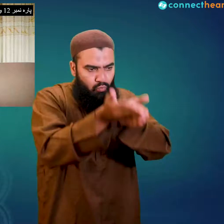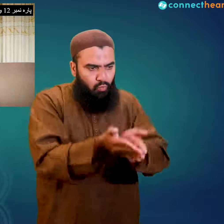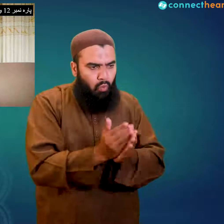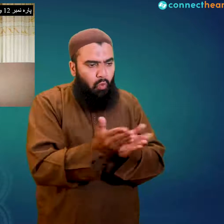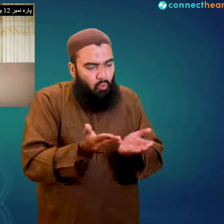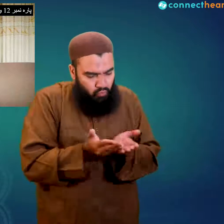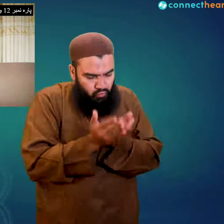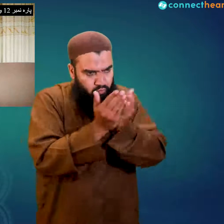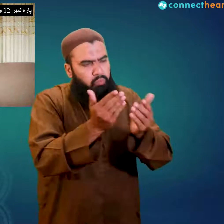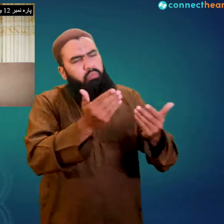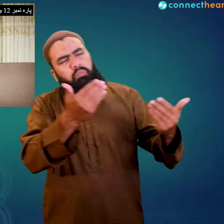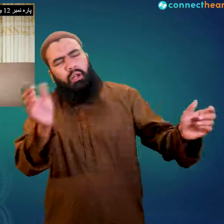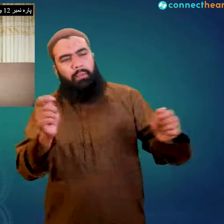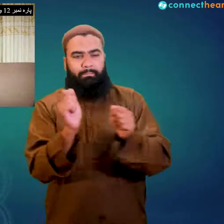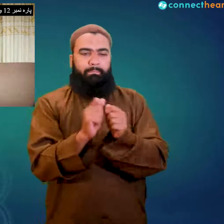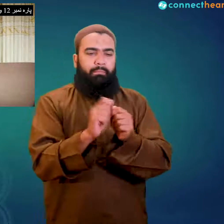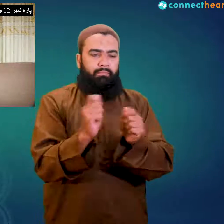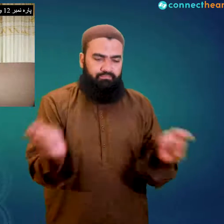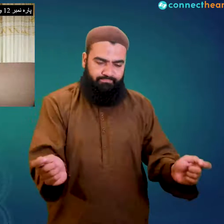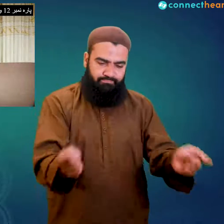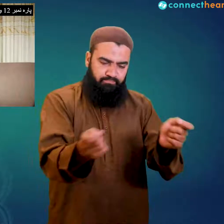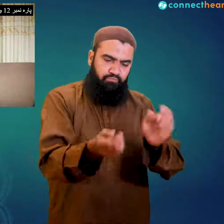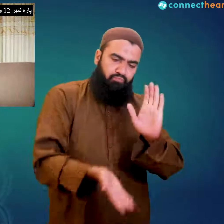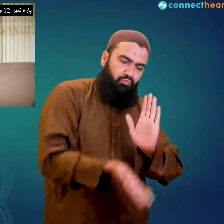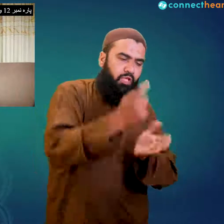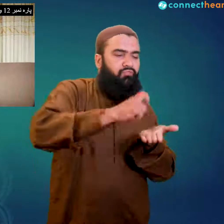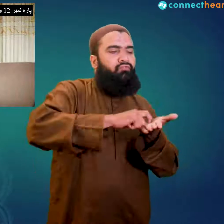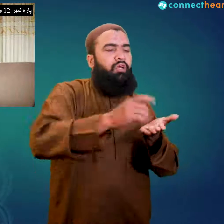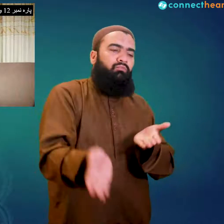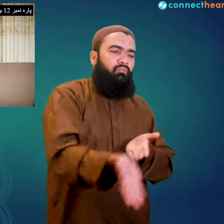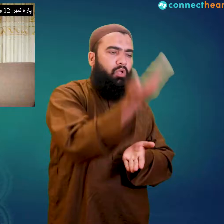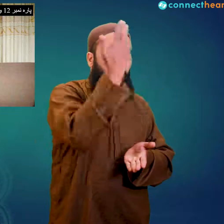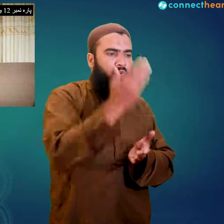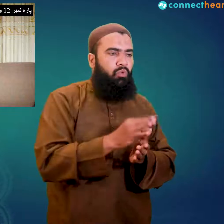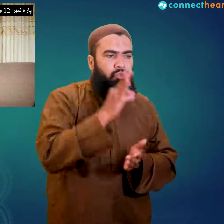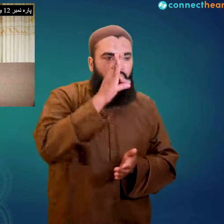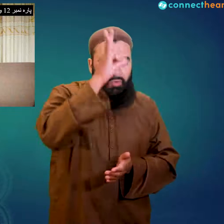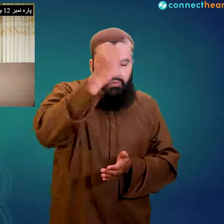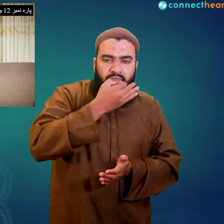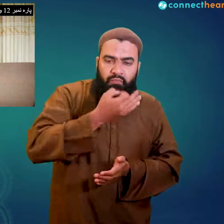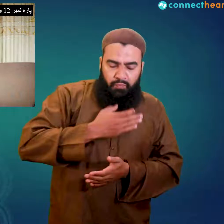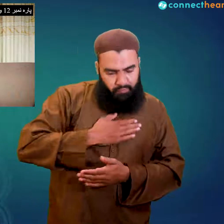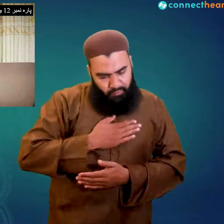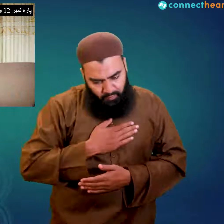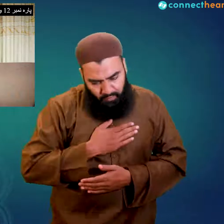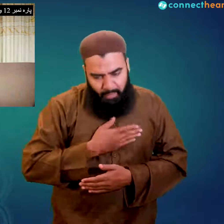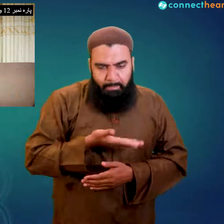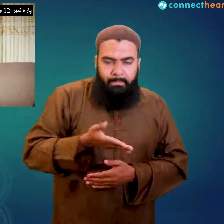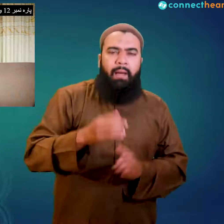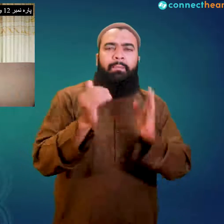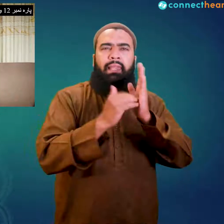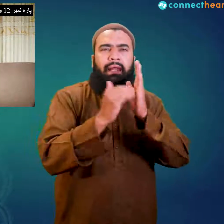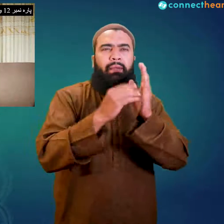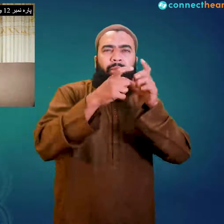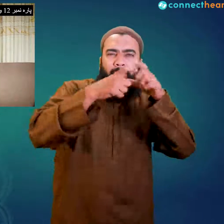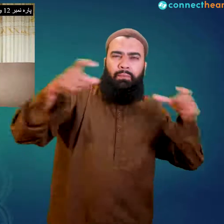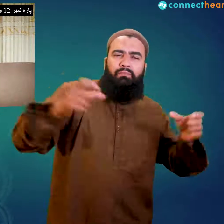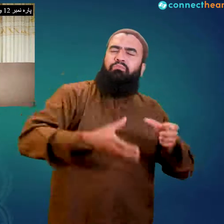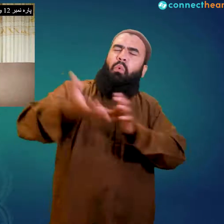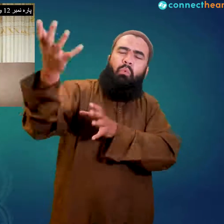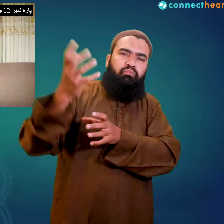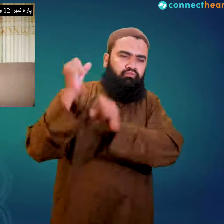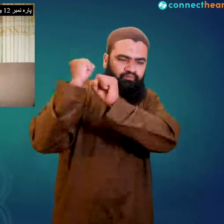گیا، اور اس کا سارا حساب کتاب بھی اللہ کی طرف سے بتا دیا گیا، یہاں تک کہ نوح علیہ السلام